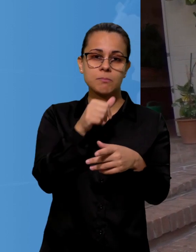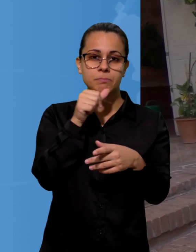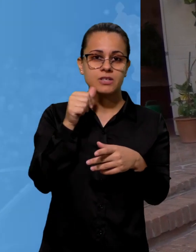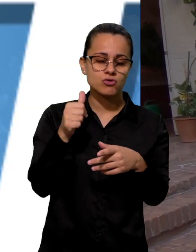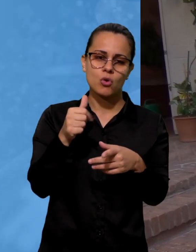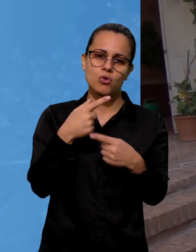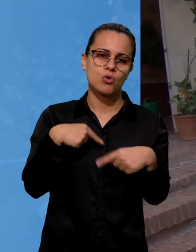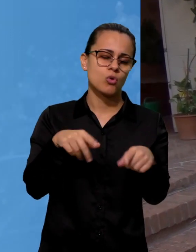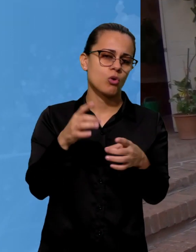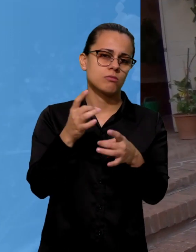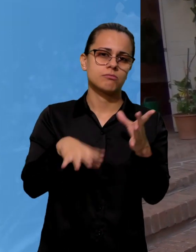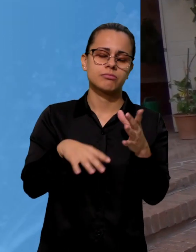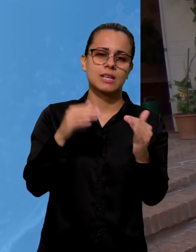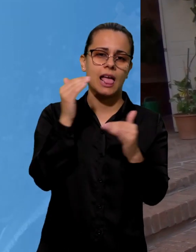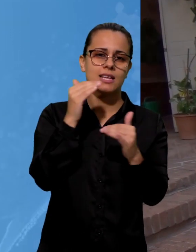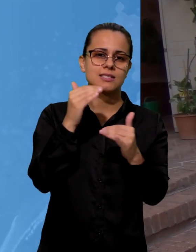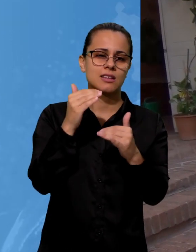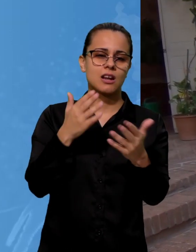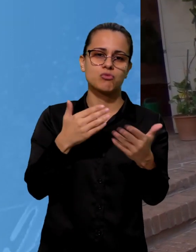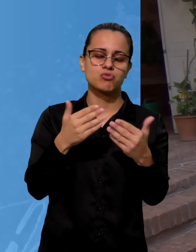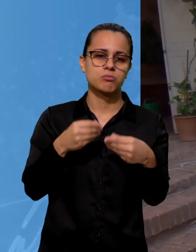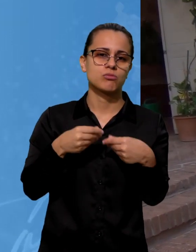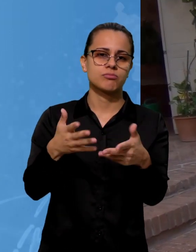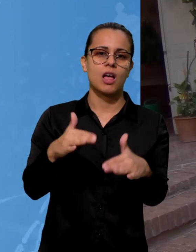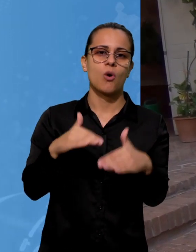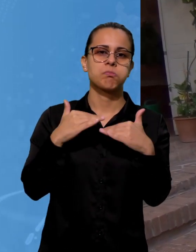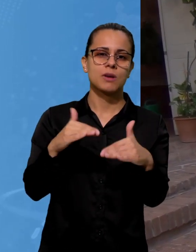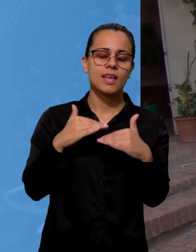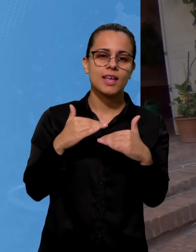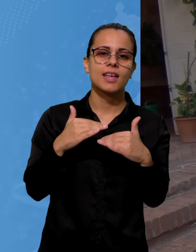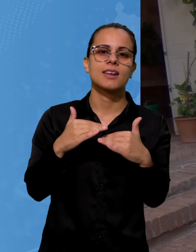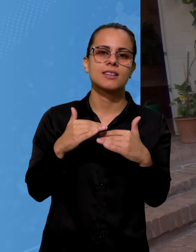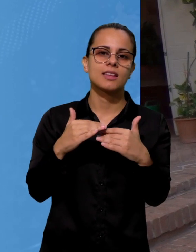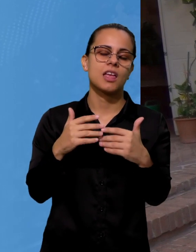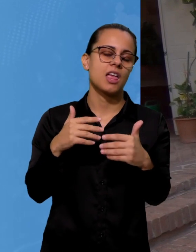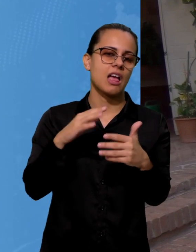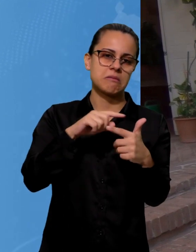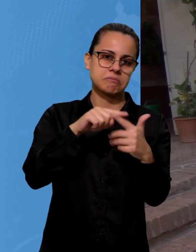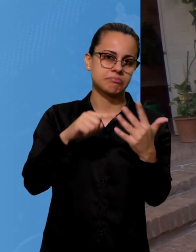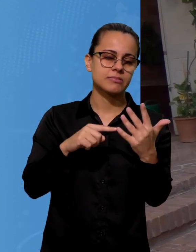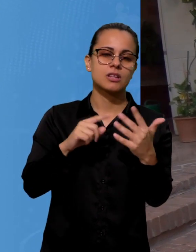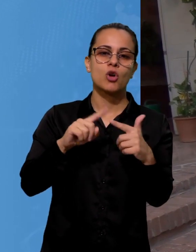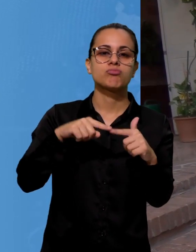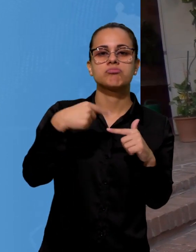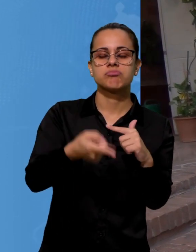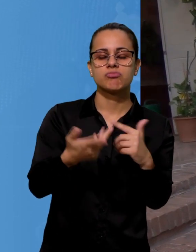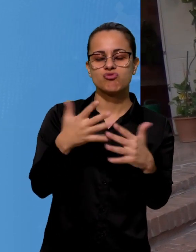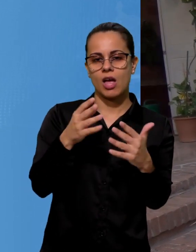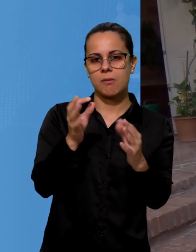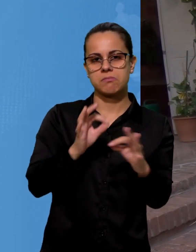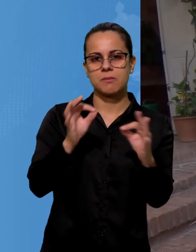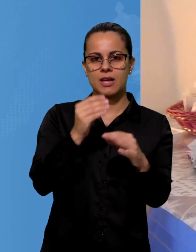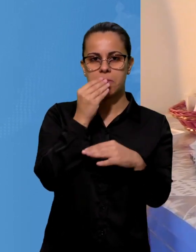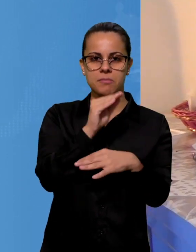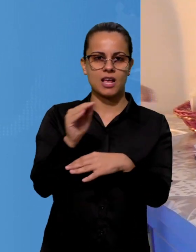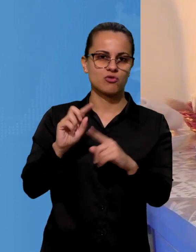necessità. Dalla sera stesso abbiamo dato le coperte, eccetera, e dal giorno dopo il pranzo per